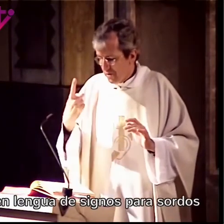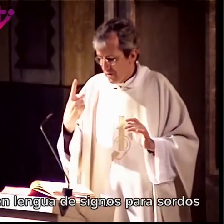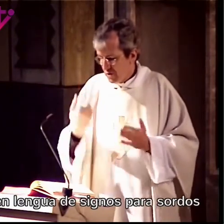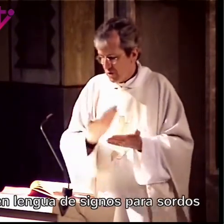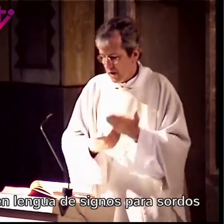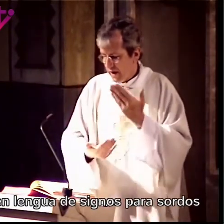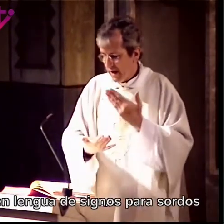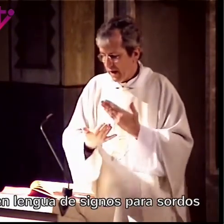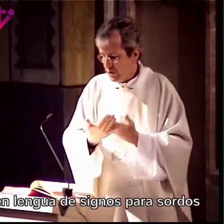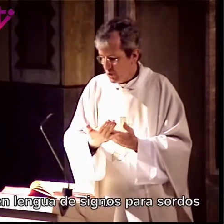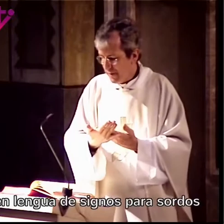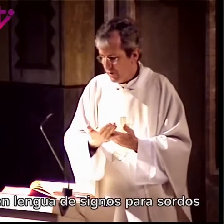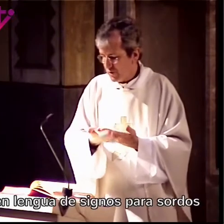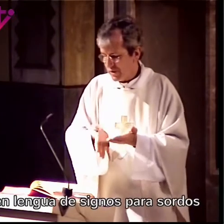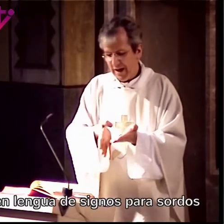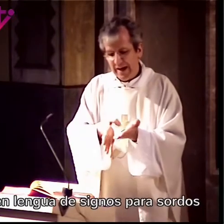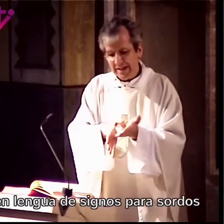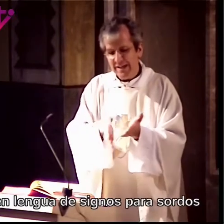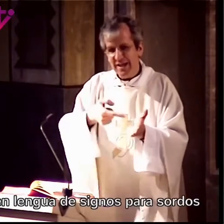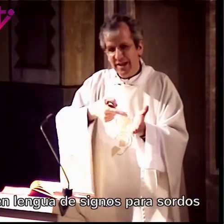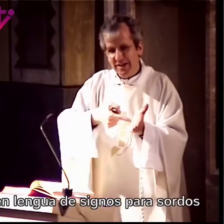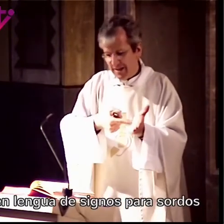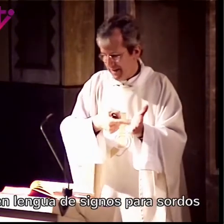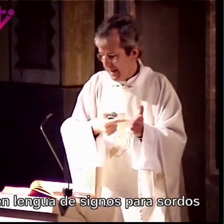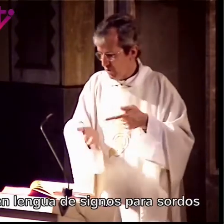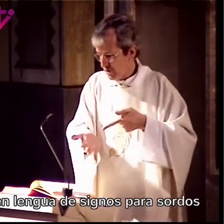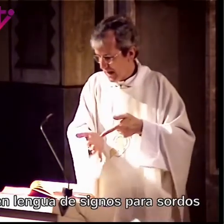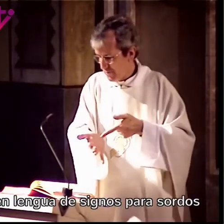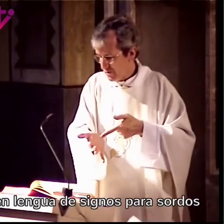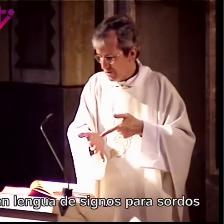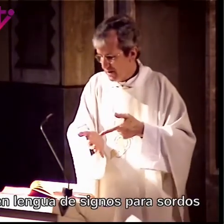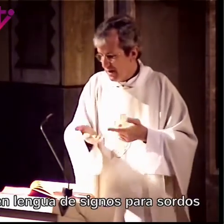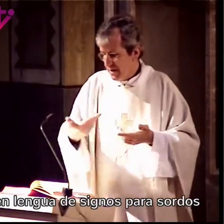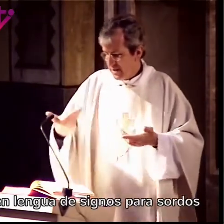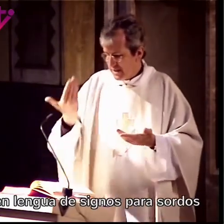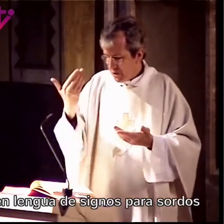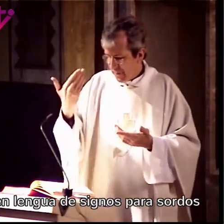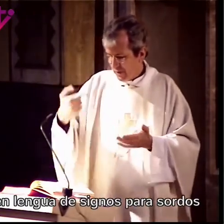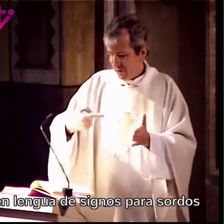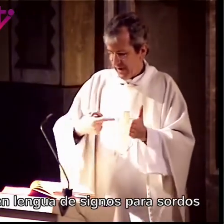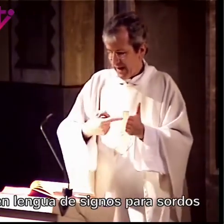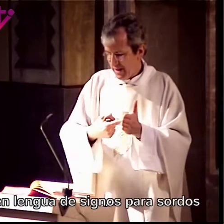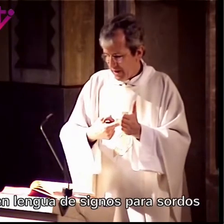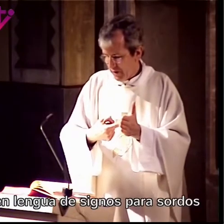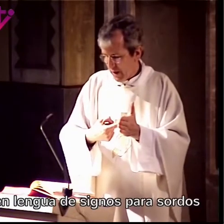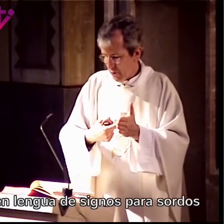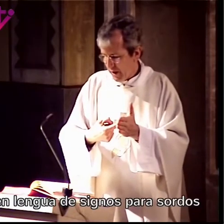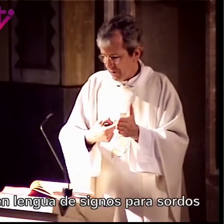en sus manos la señal de los clavos, Si no meto el dedo en el agujero de los